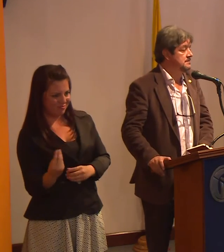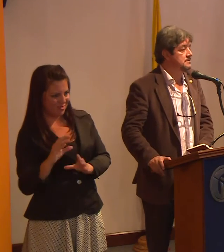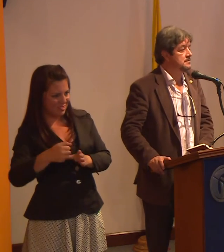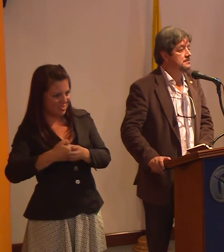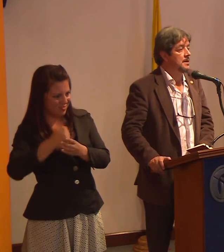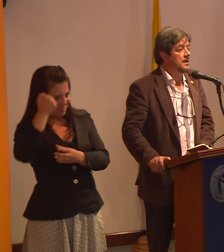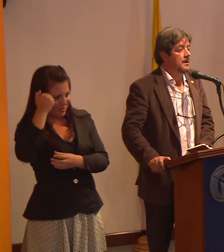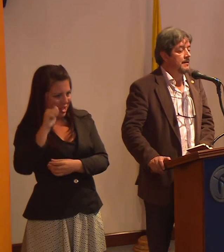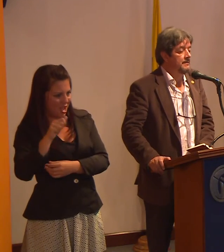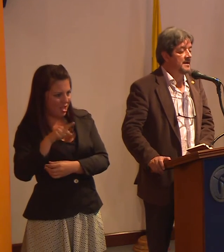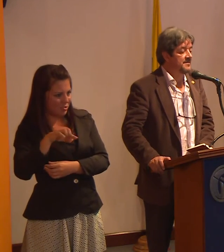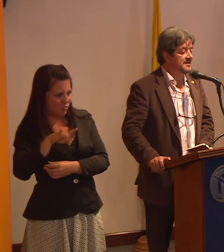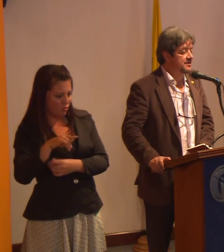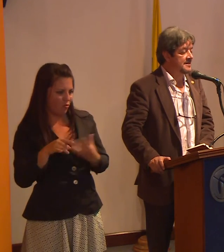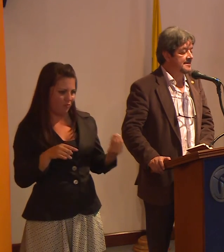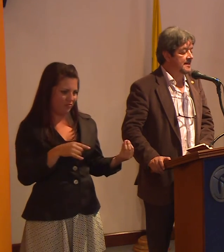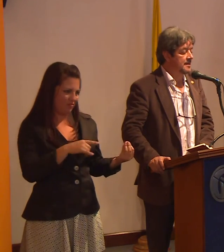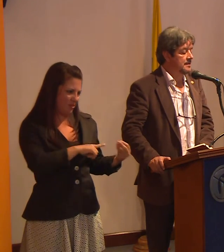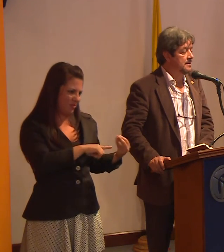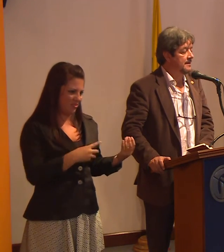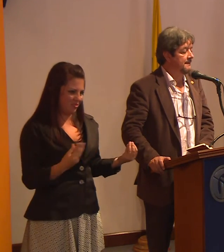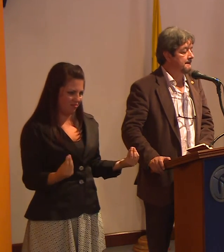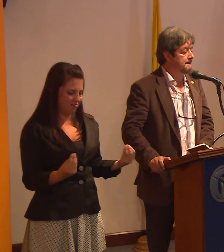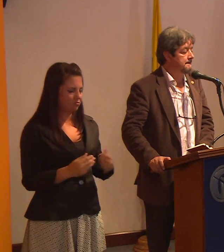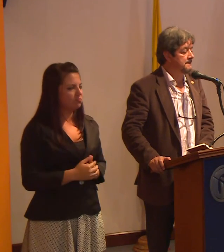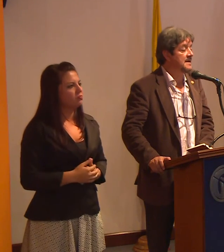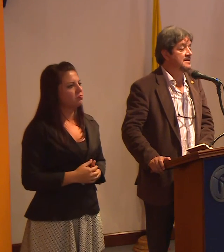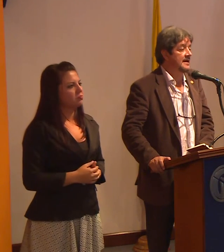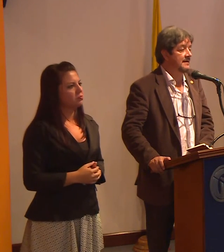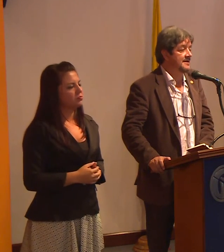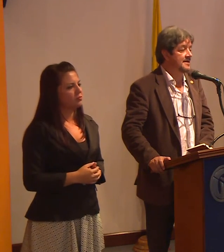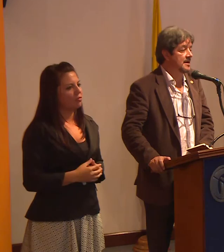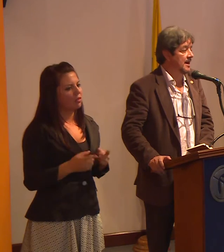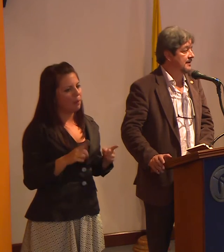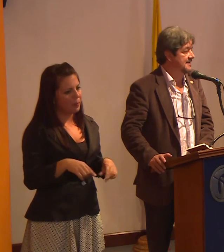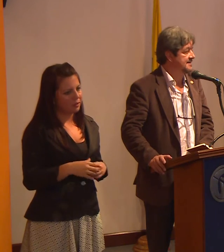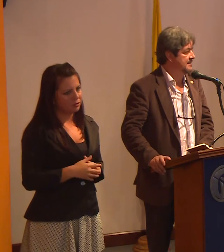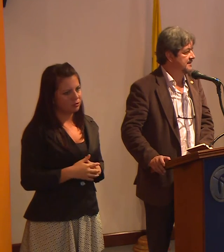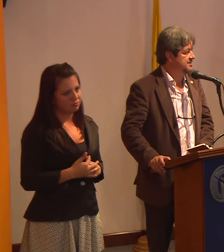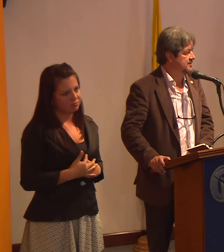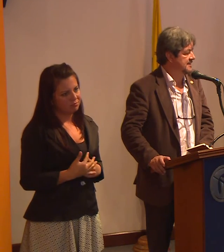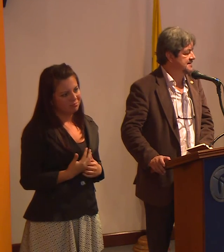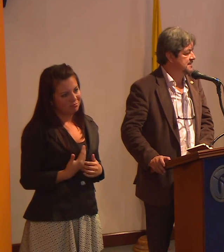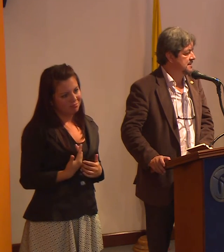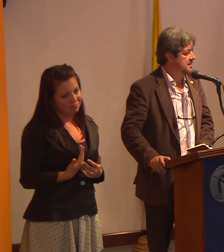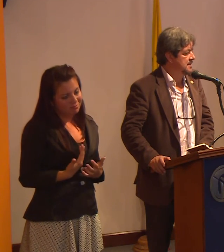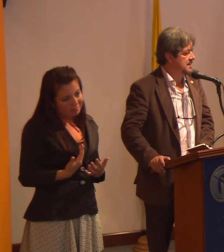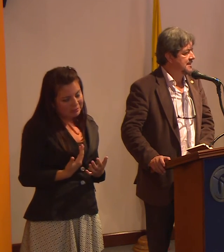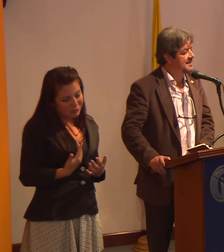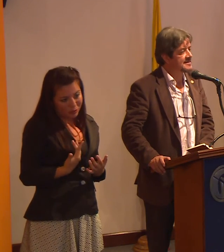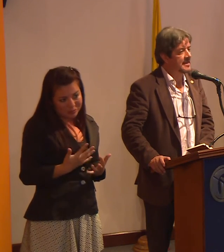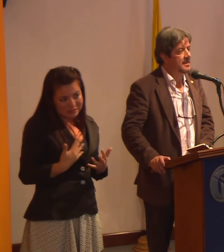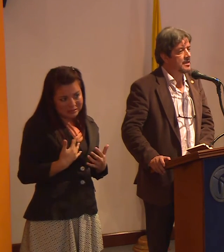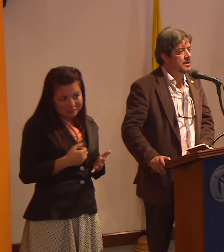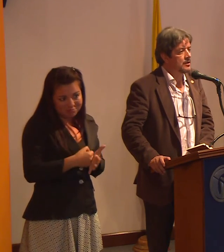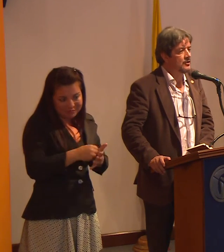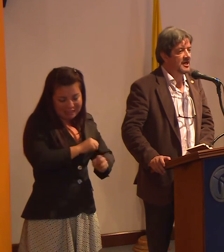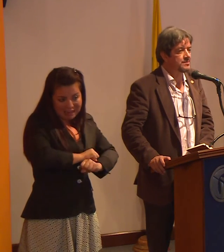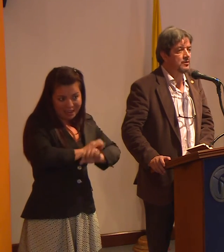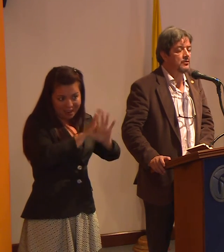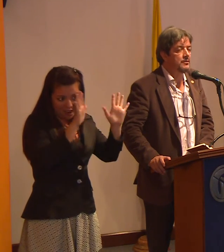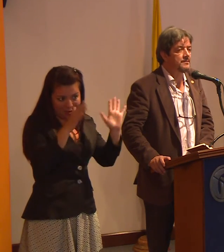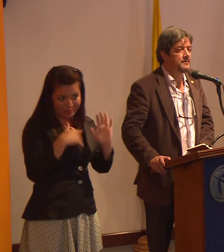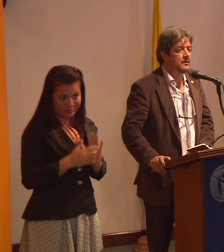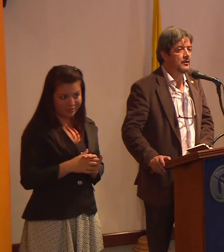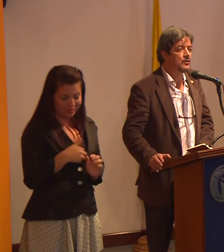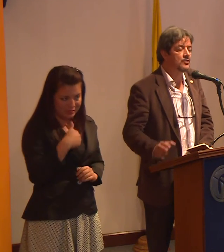También me precio de ser meridianamente claro en las intervenciones, y es que con